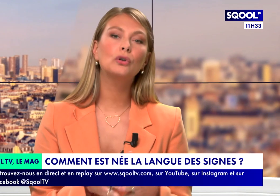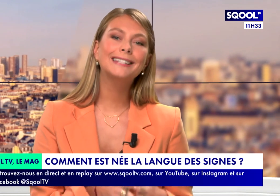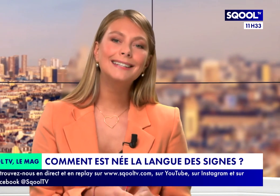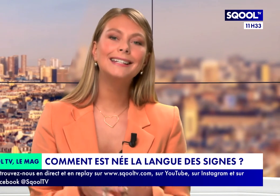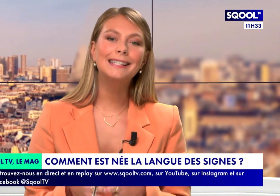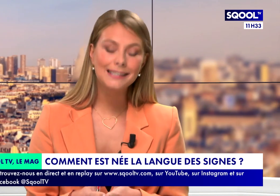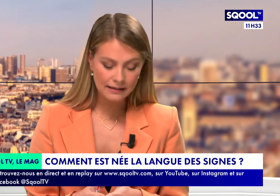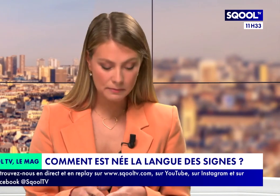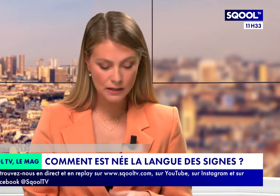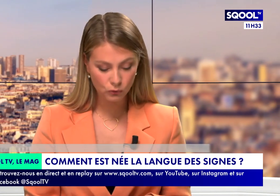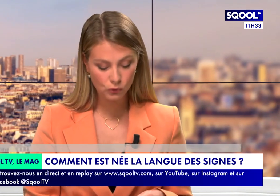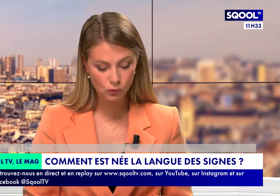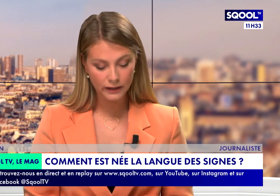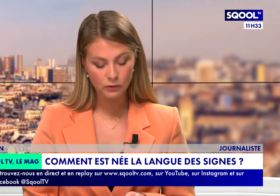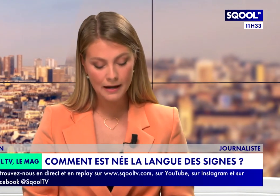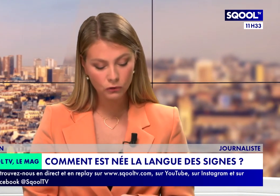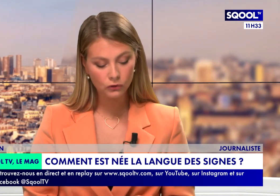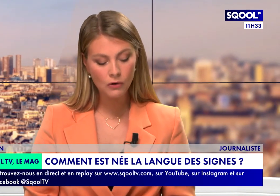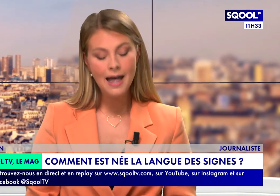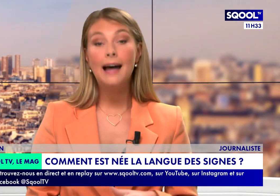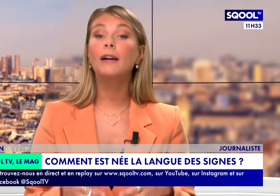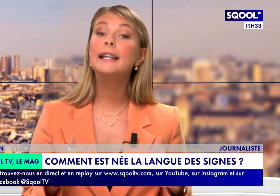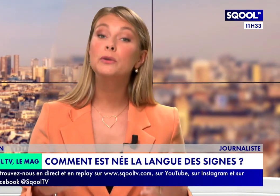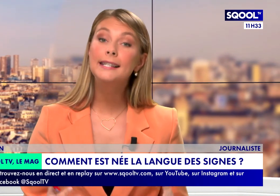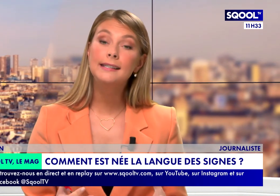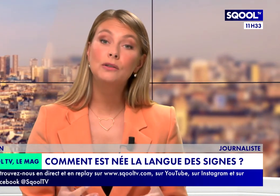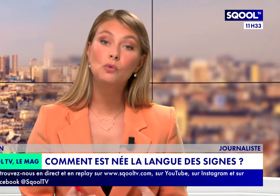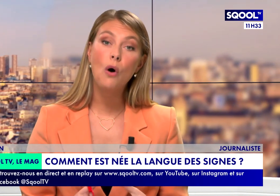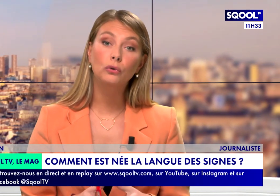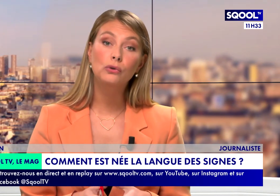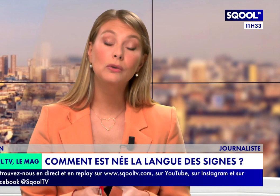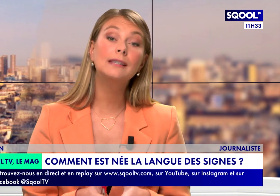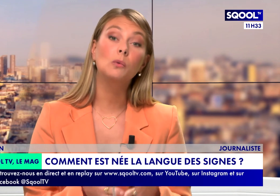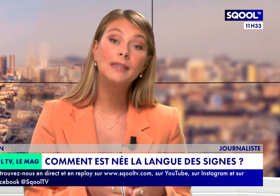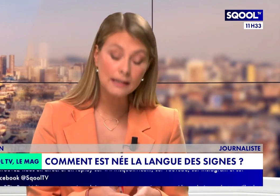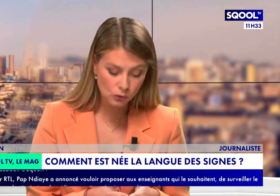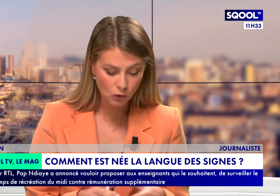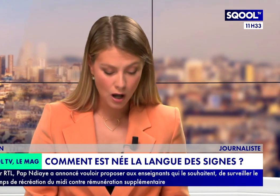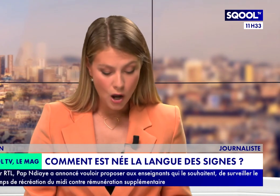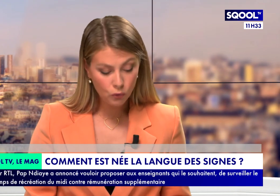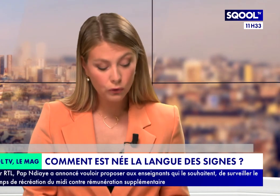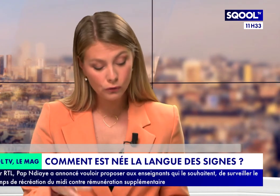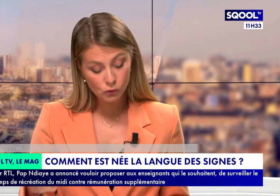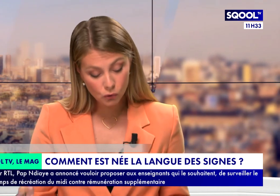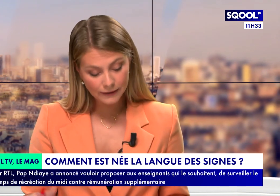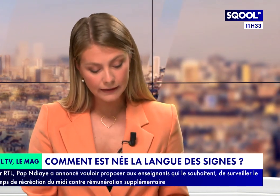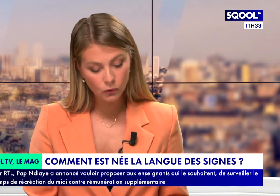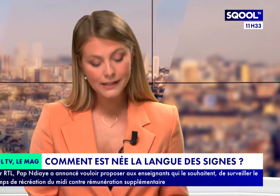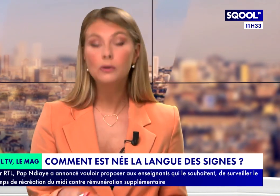4 et 5 millions de sourds et de malentendants. Alors, il y a une distinction entre ceux qui sont nés sourds ou devenus sourds très tôt et ceux qui